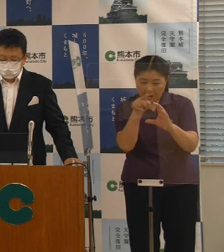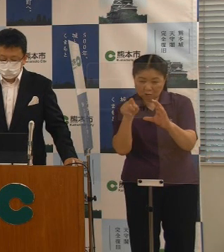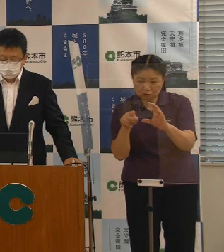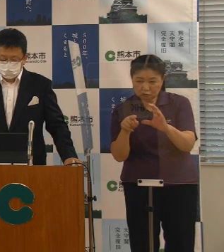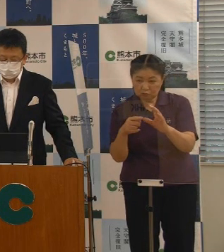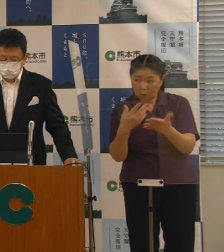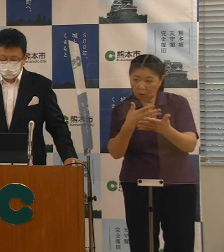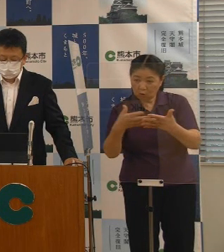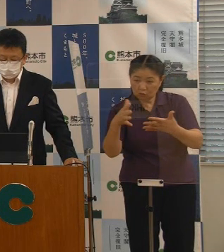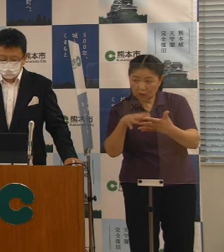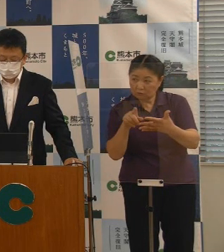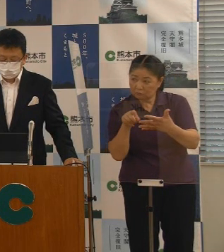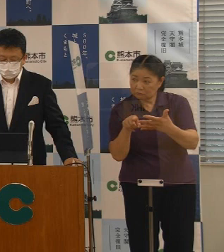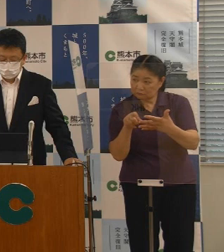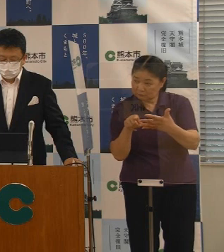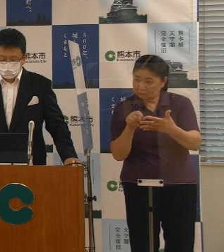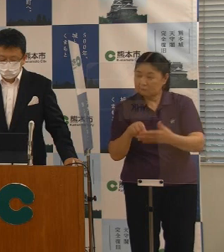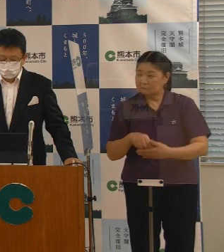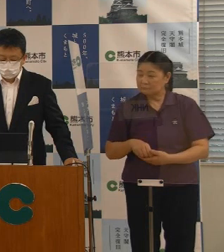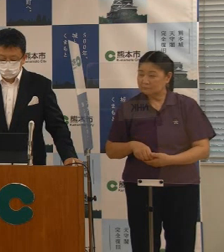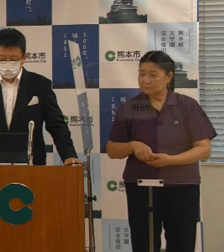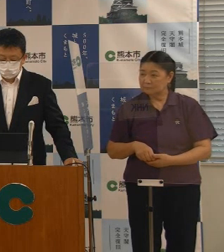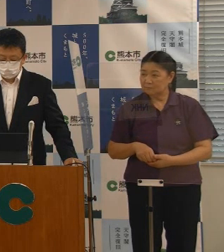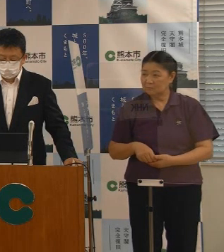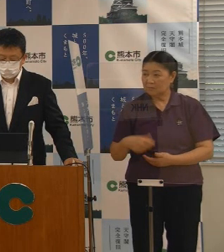い、1400人のうち